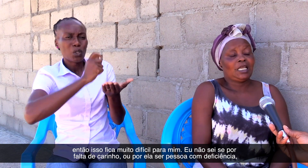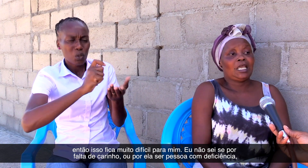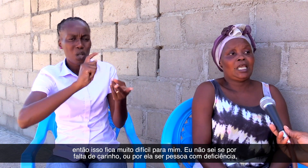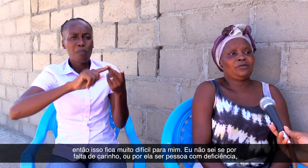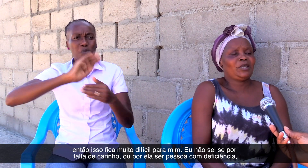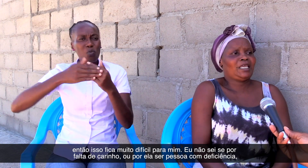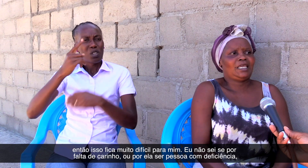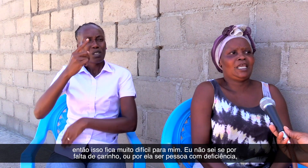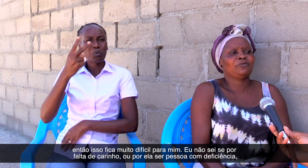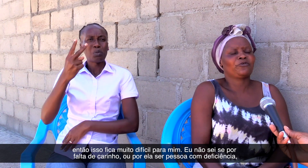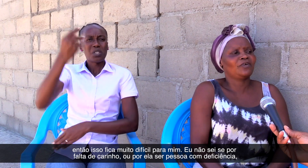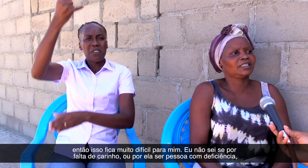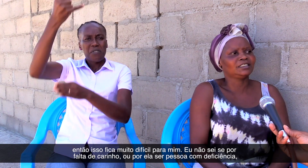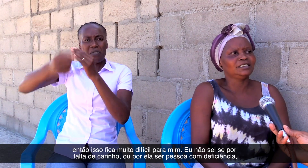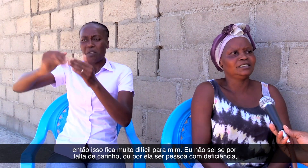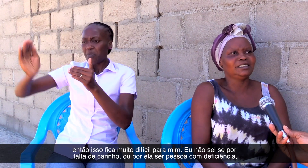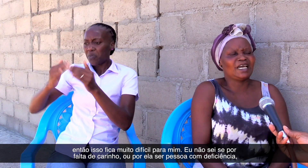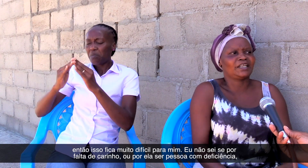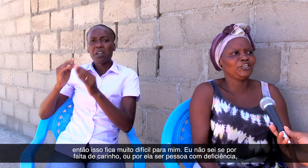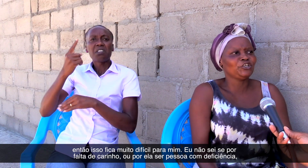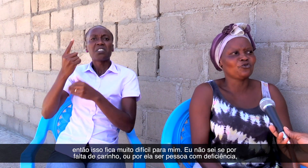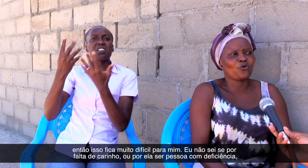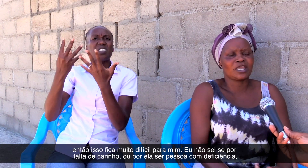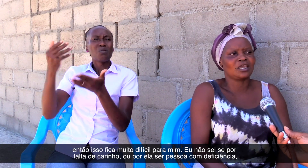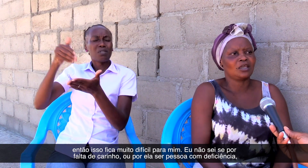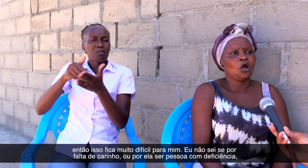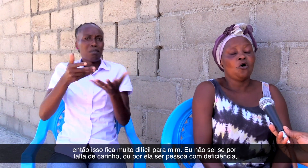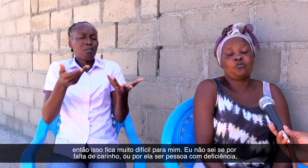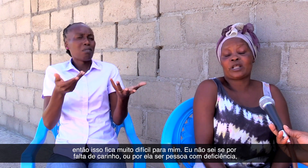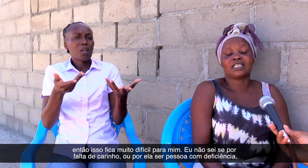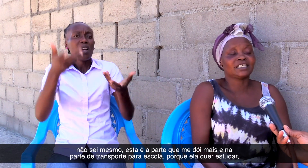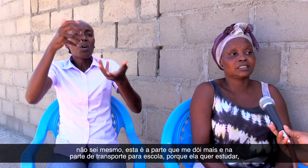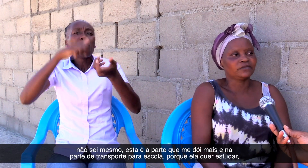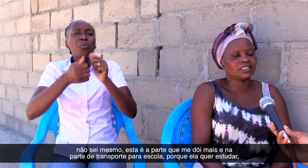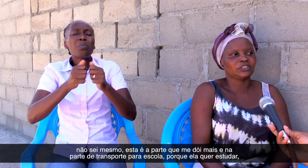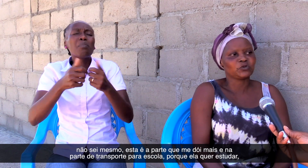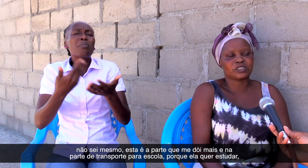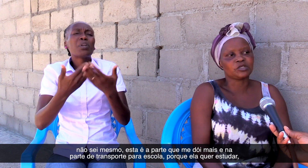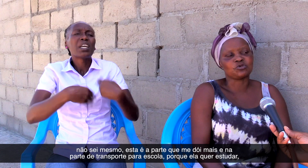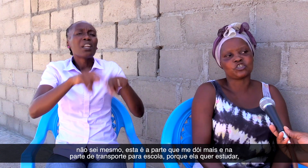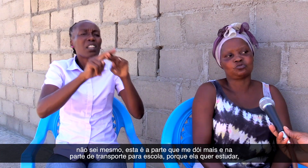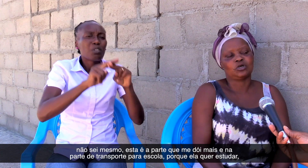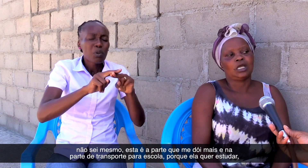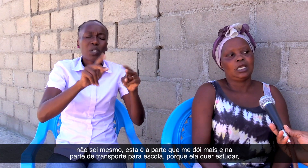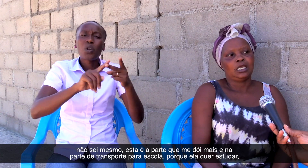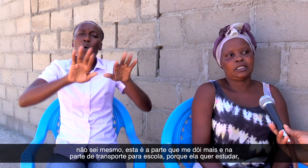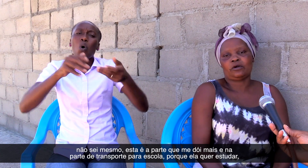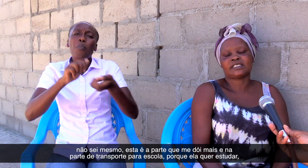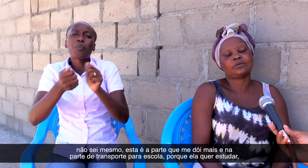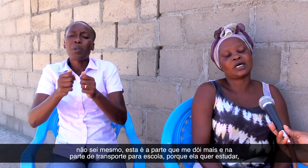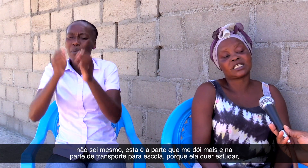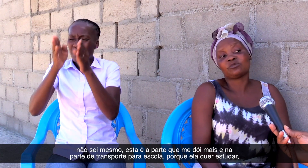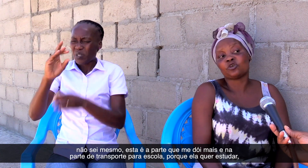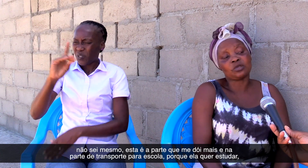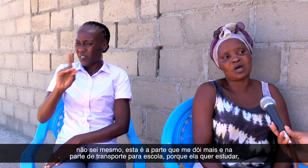se é por falta de carinho, ou por ela ser deficiente, eu não sei mesmo. Então